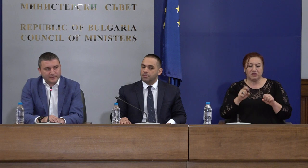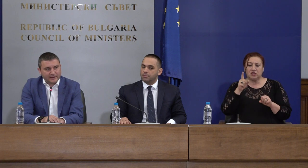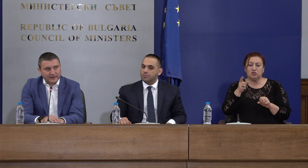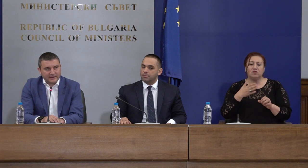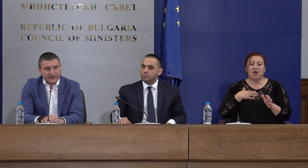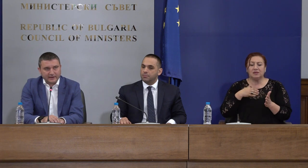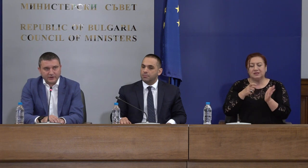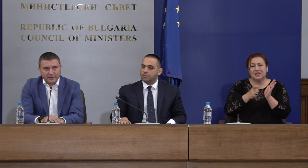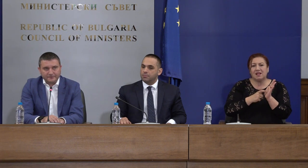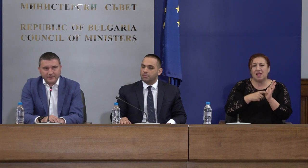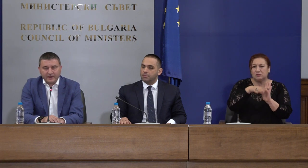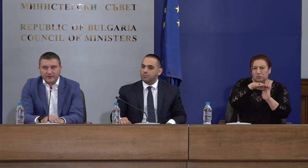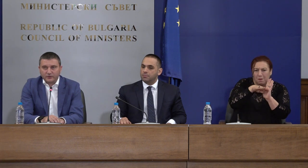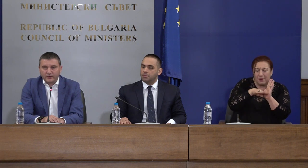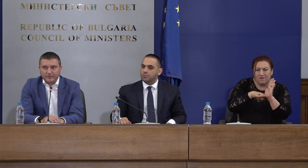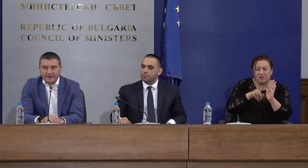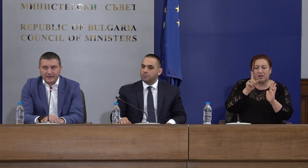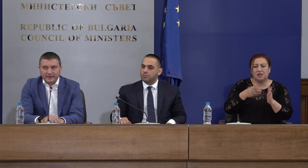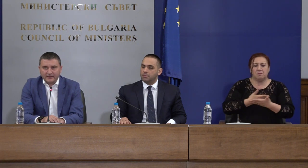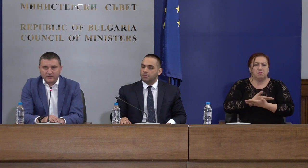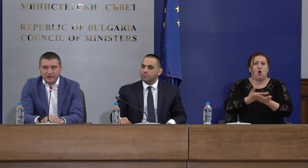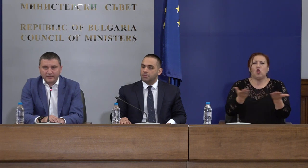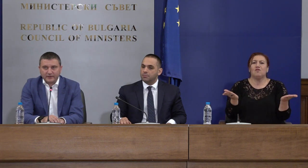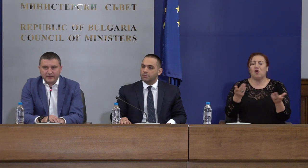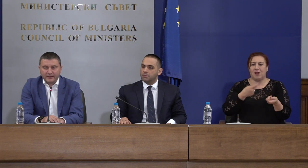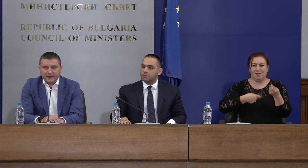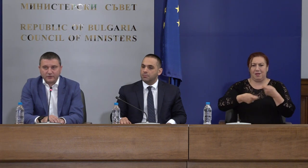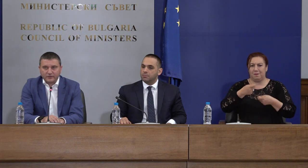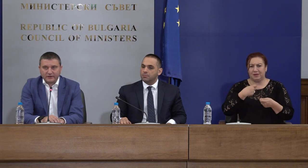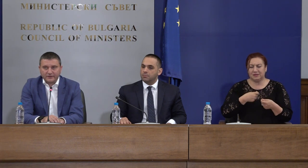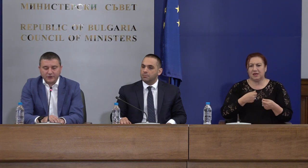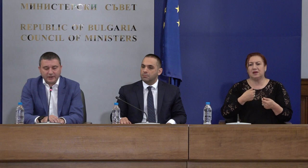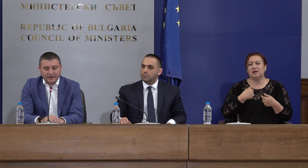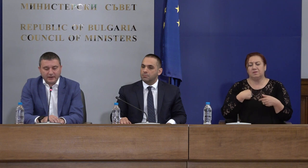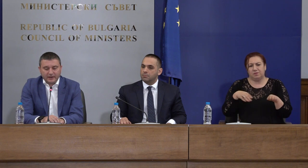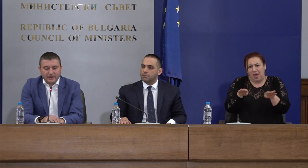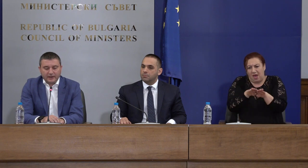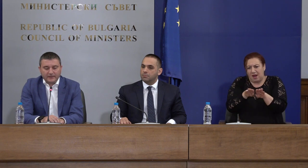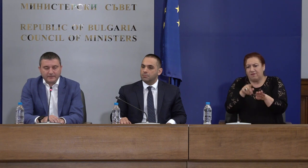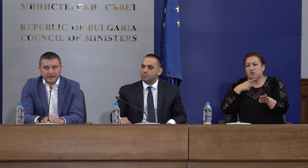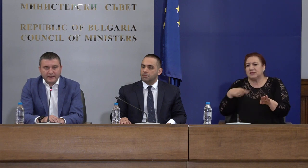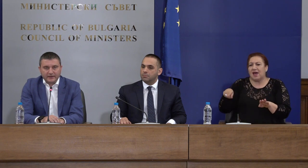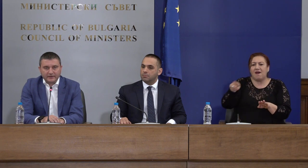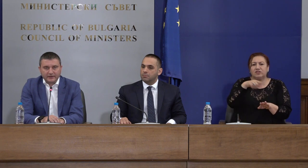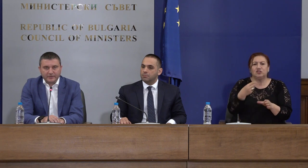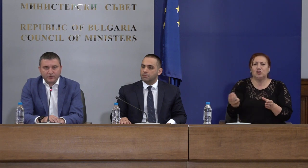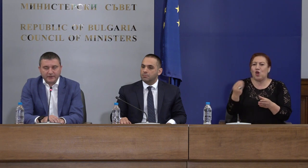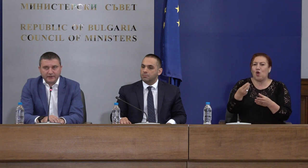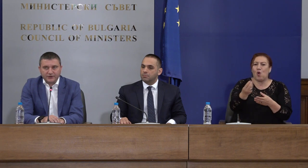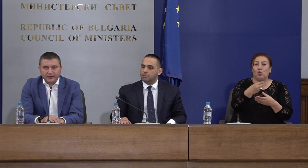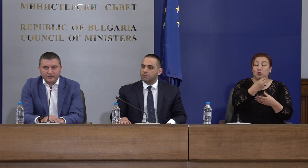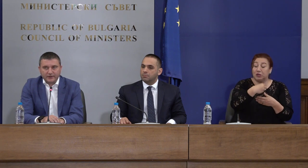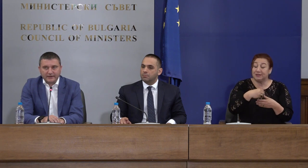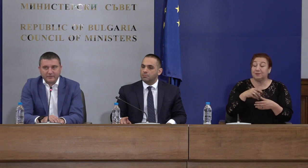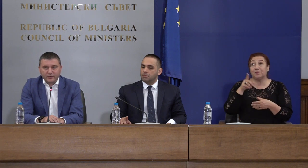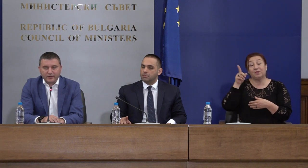за публично предлагане на ценни книжа на отворен пазар, достъпен еднакво за всички. Те ни